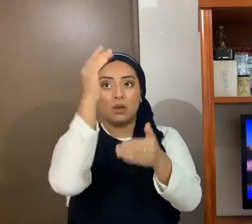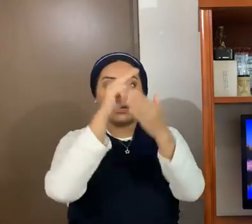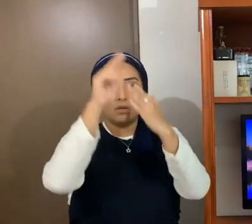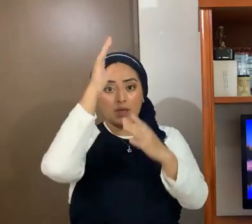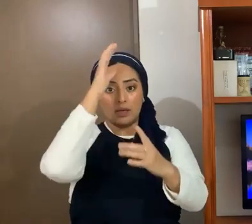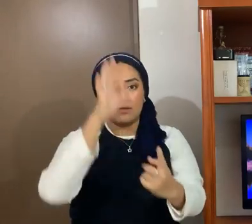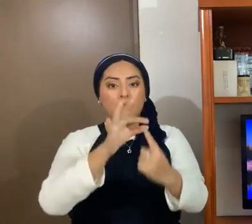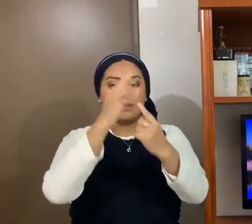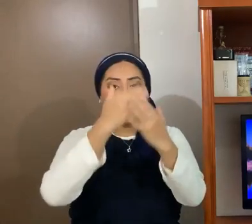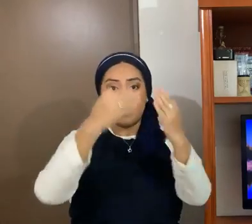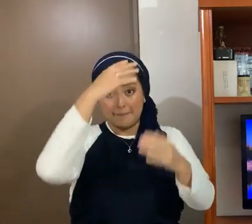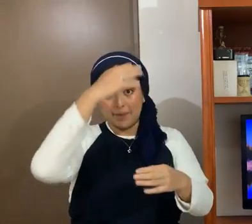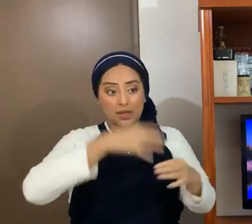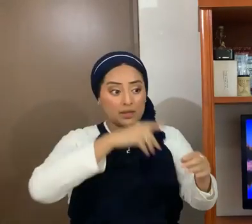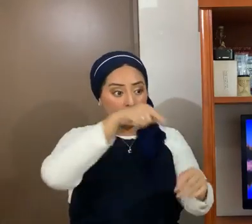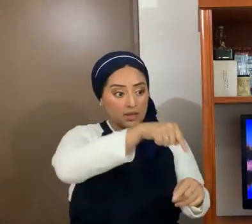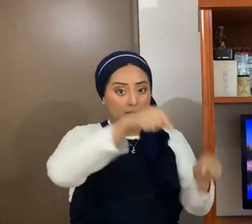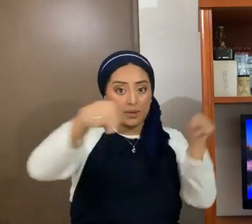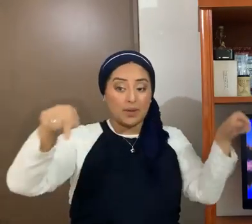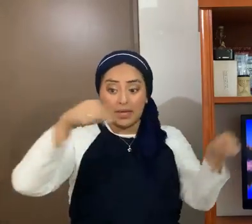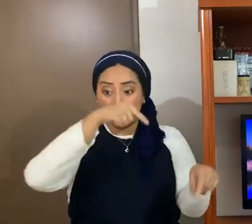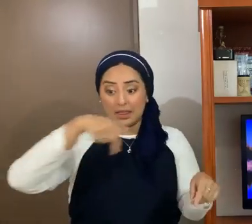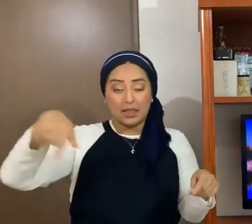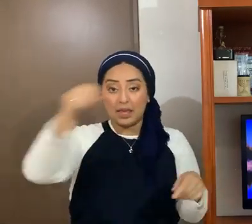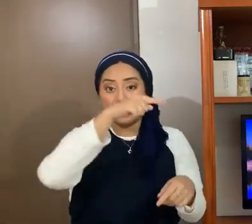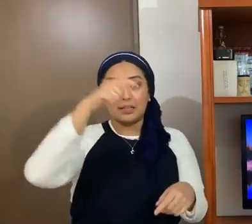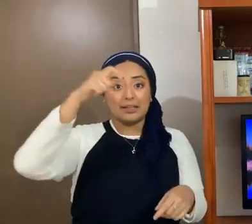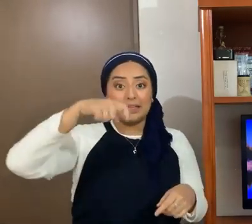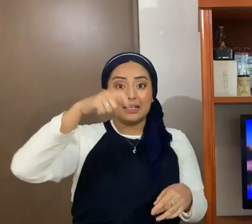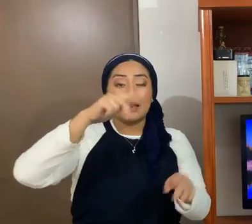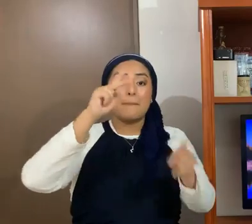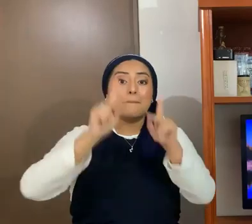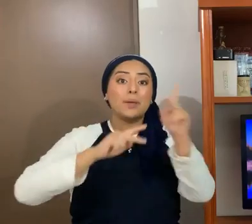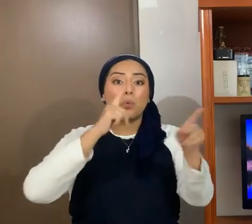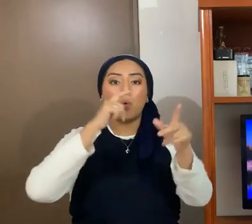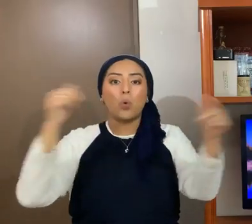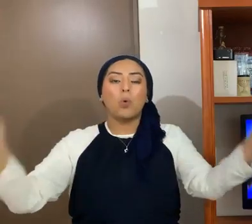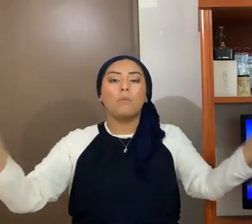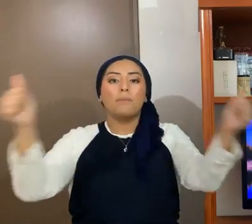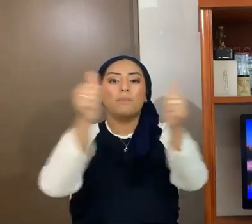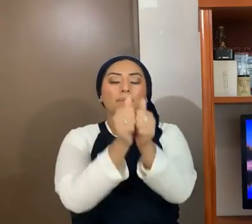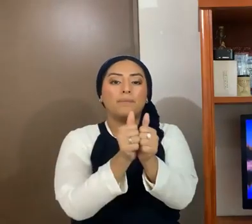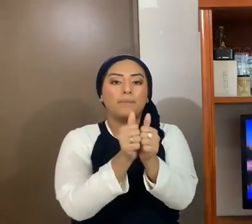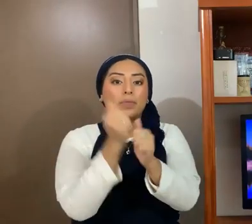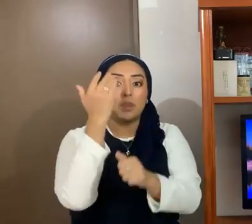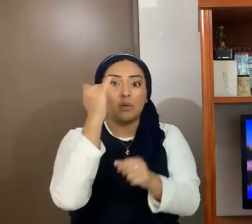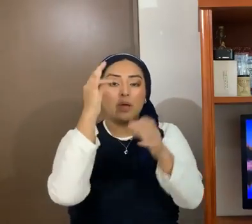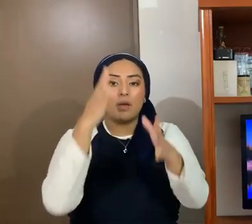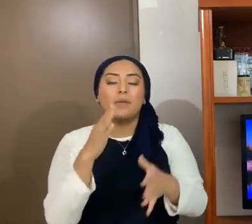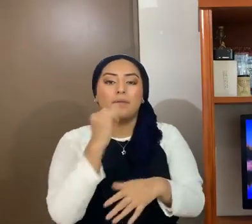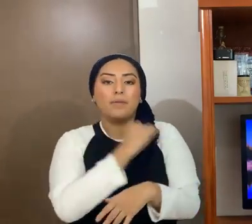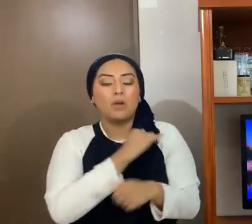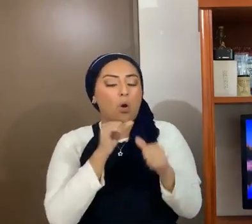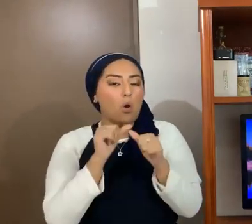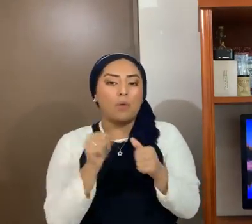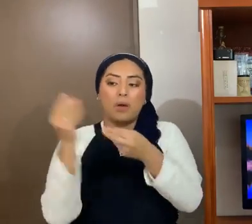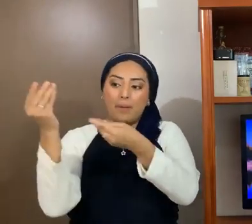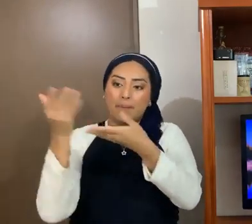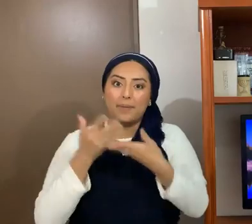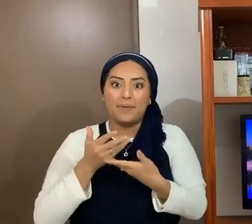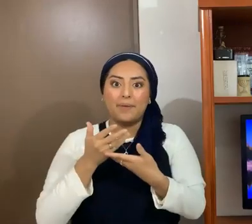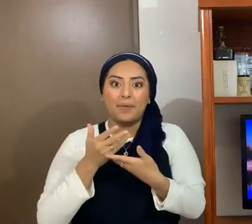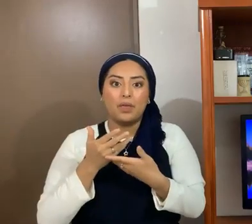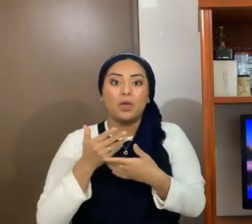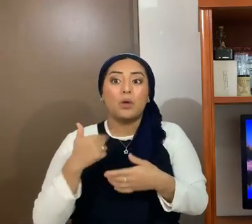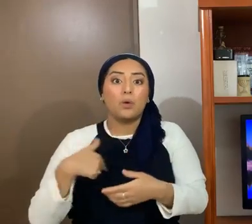levanta varones, pero esos varones necesitan de almas que se unan a la visión. Por eso nuestro amado Naví siempre nos ha dicho